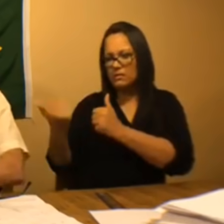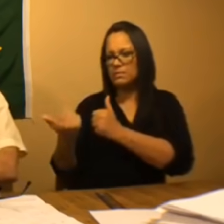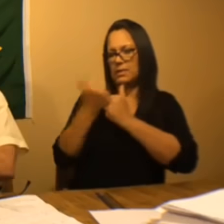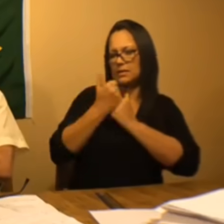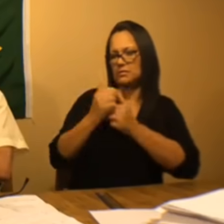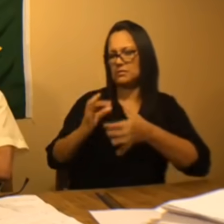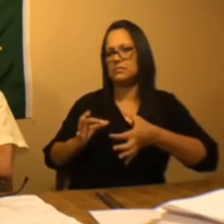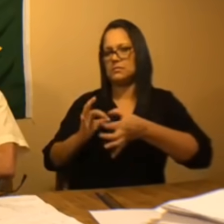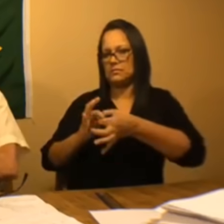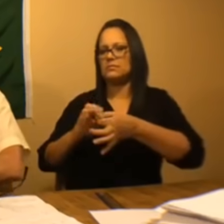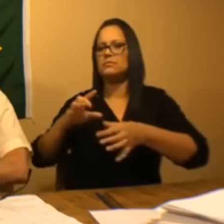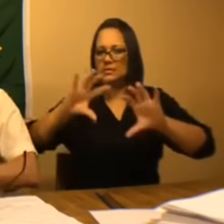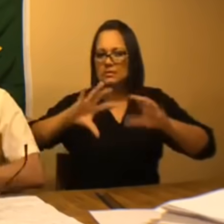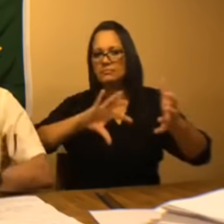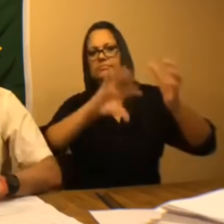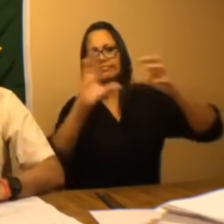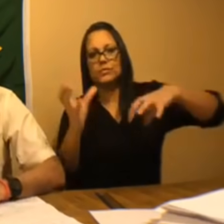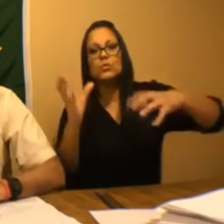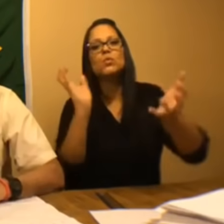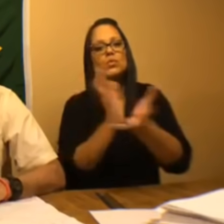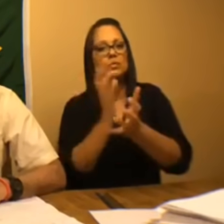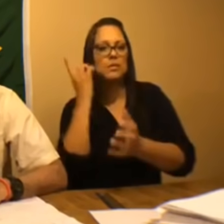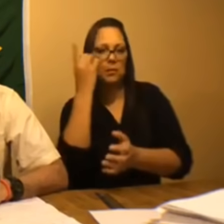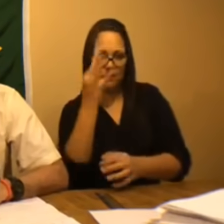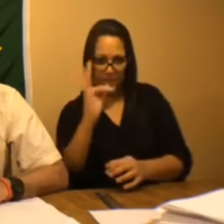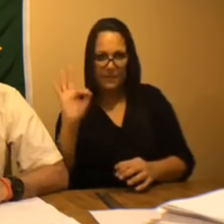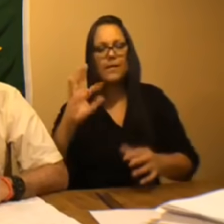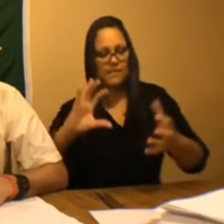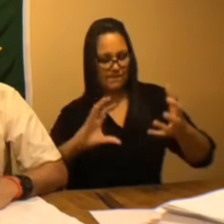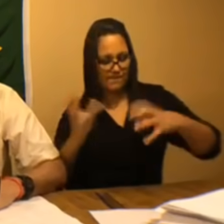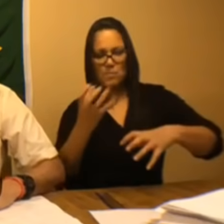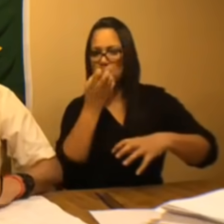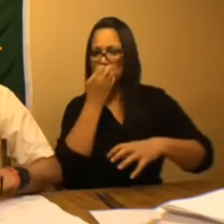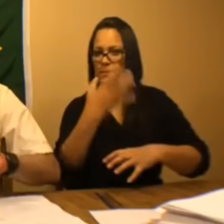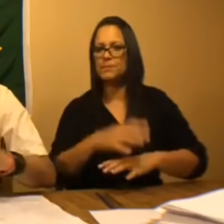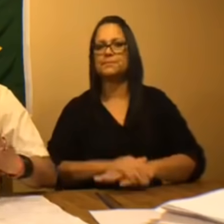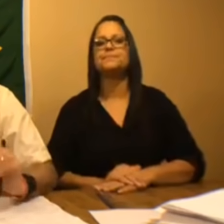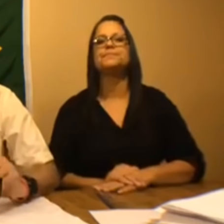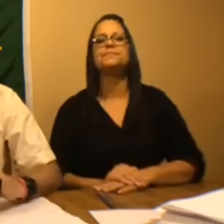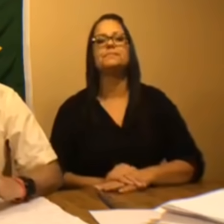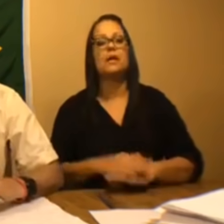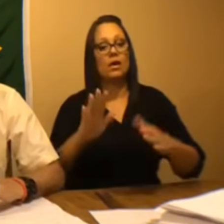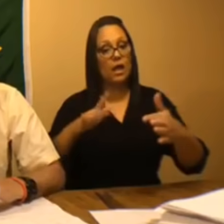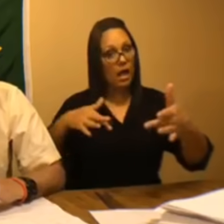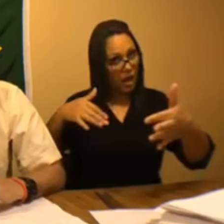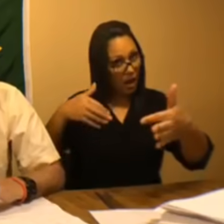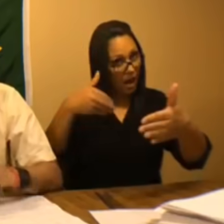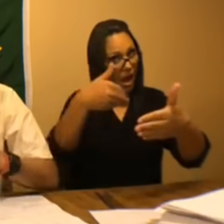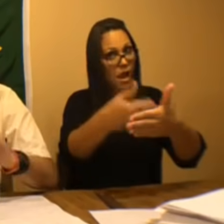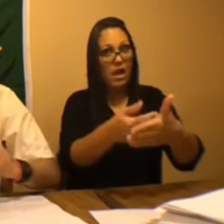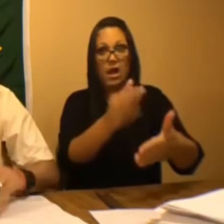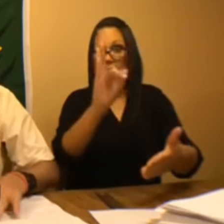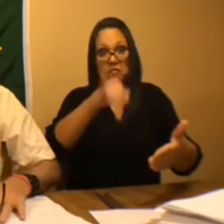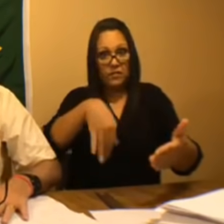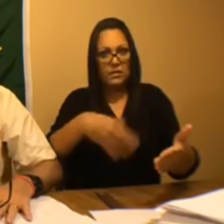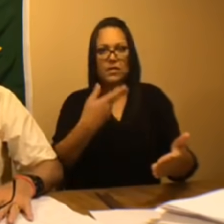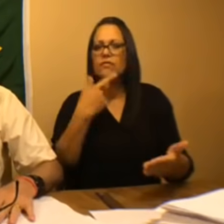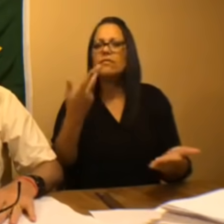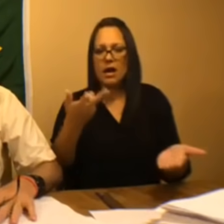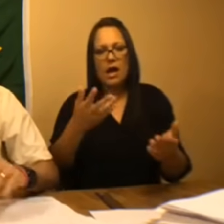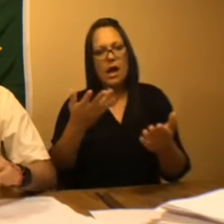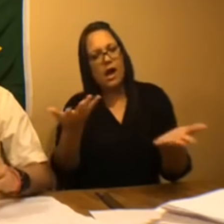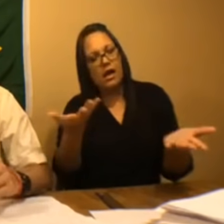nosso dentro da Câmara dos Deputados. Mas vamos lá, nessa reta final, será uma live